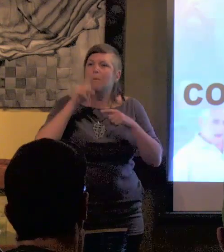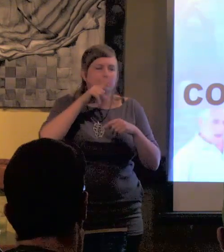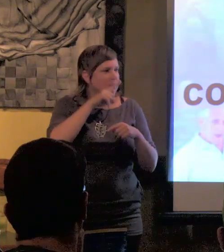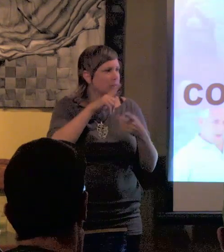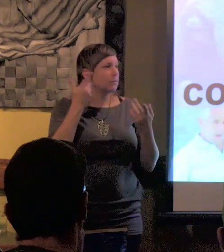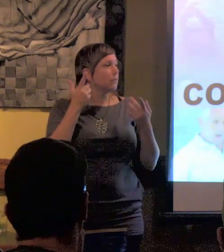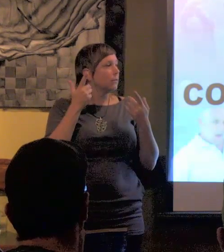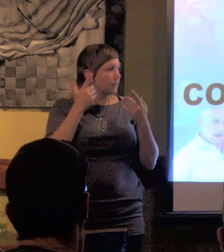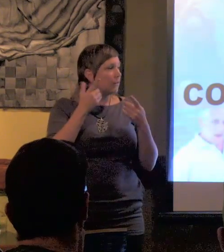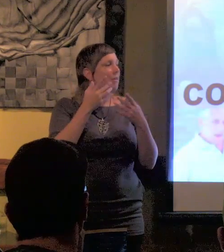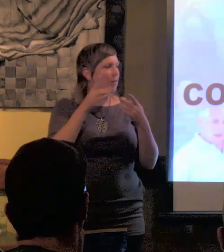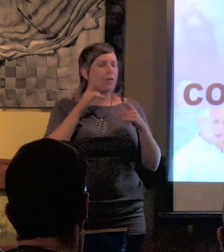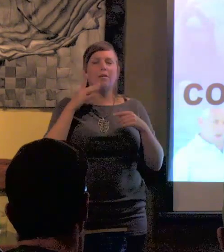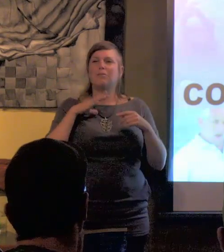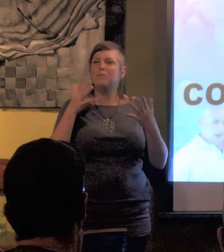Cette idée